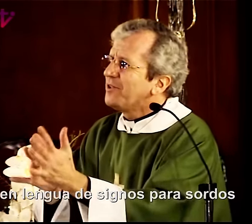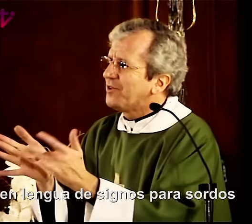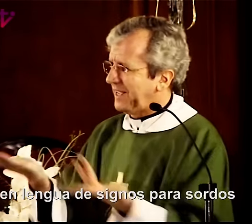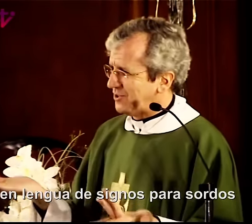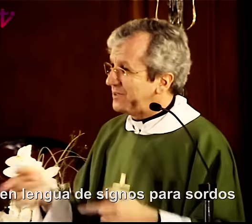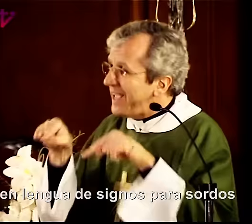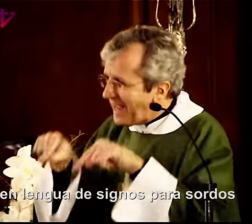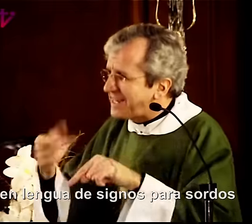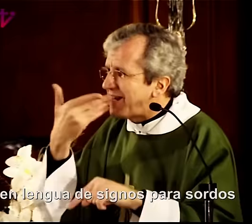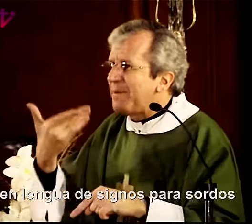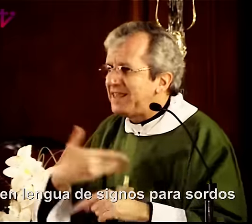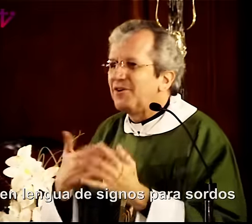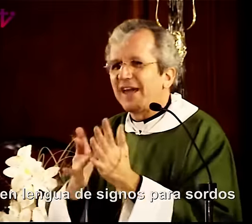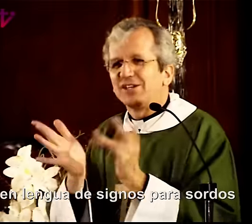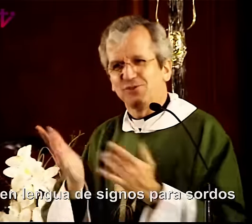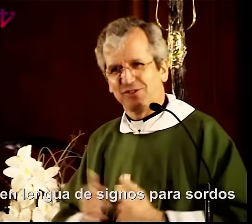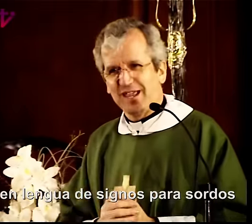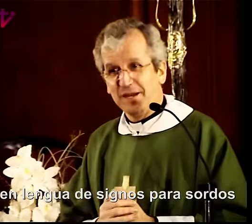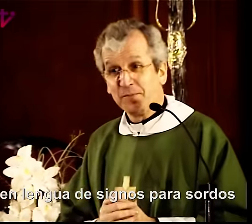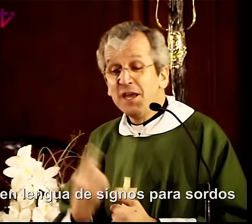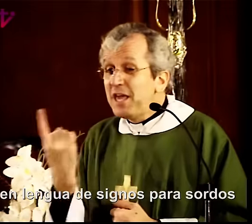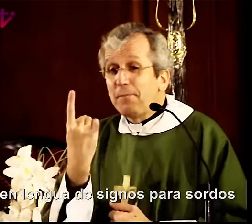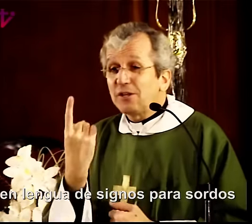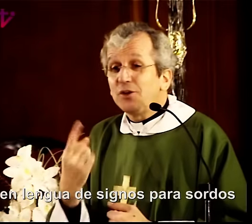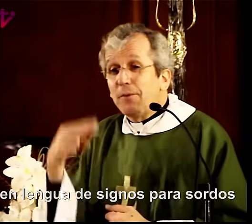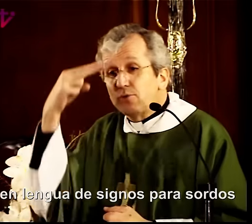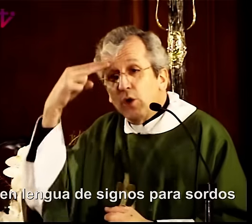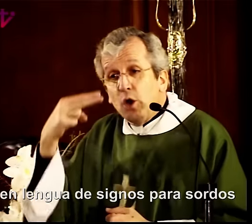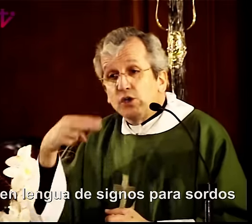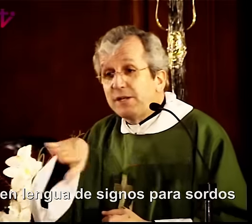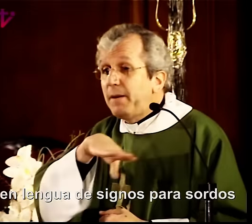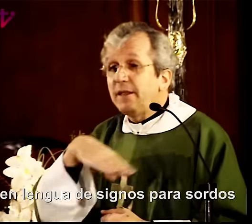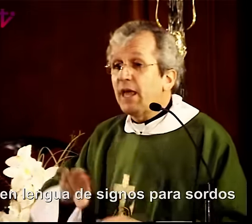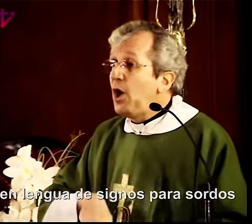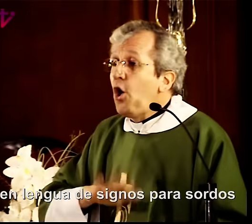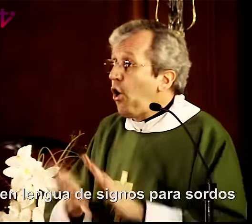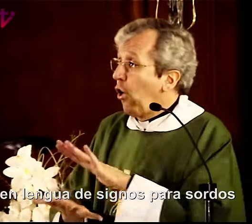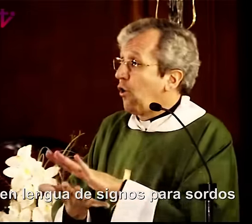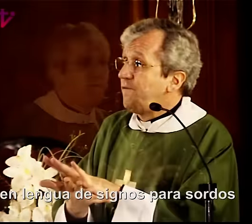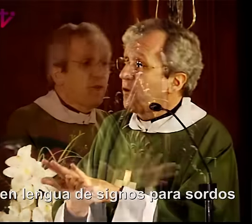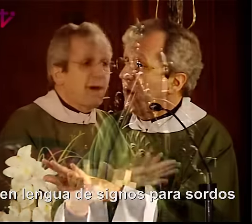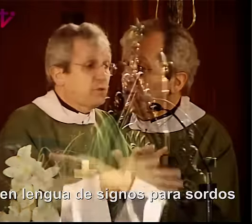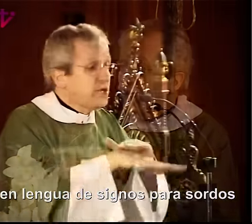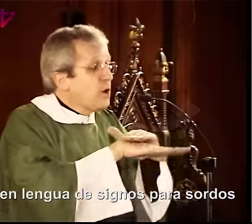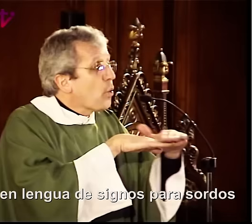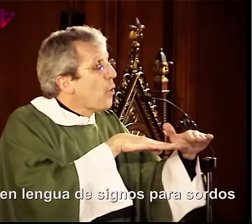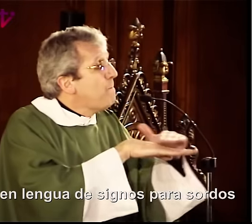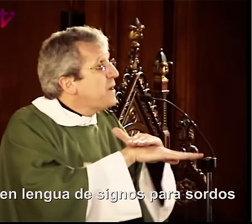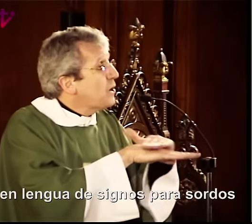seguimiento de Jesús. Esa es la petición que Jesús nos hace. Y por eso no podemos simplemente conformarnos en cumplir lo